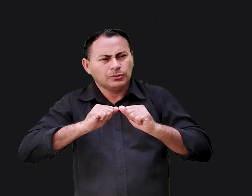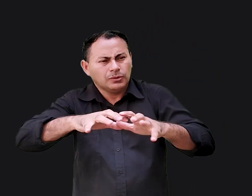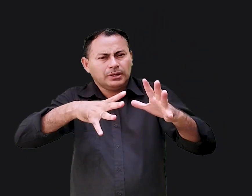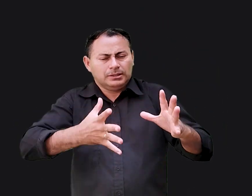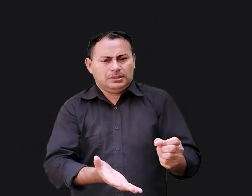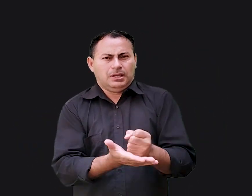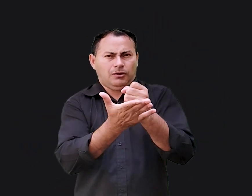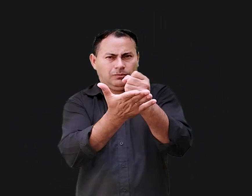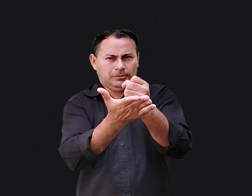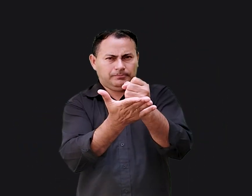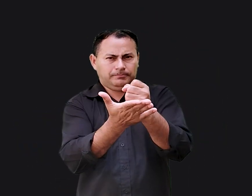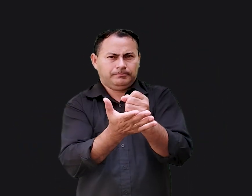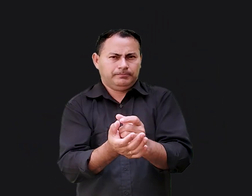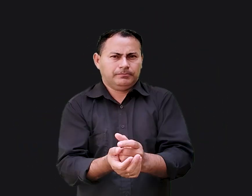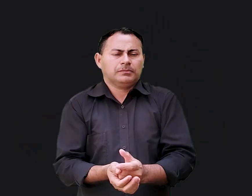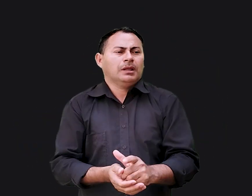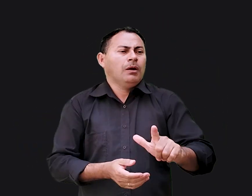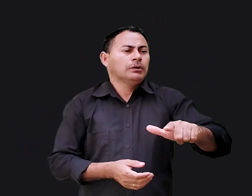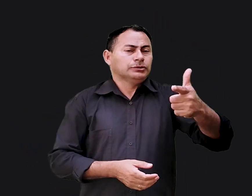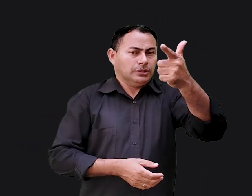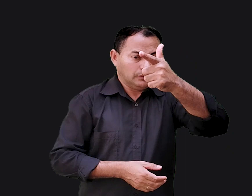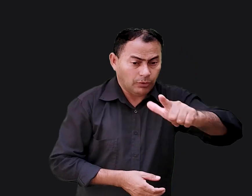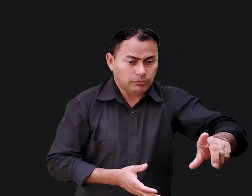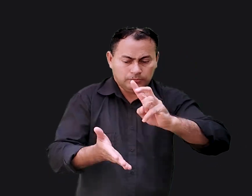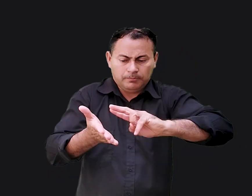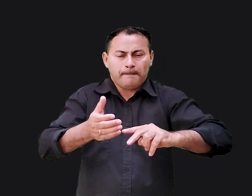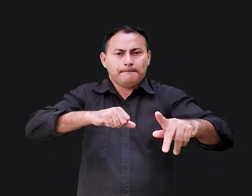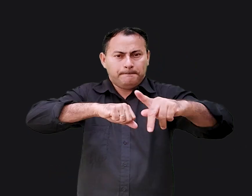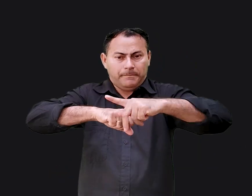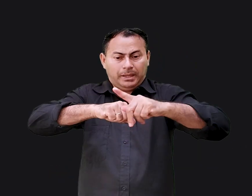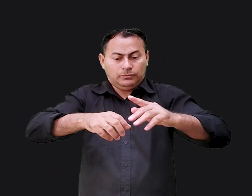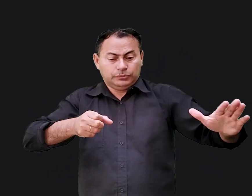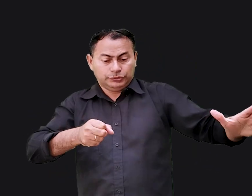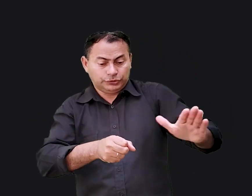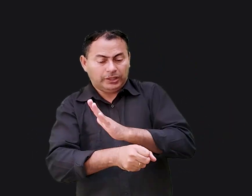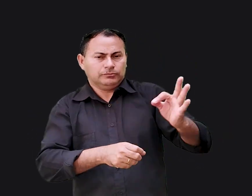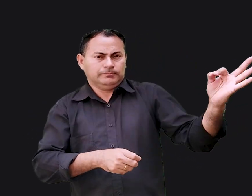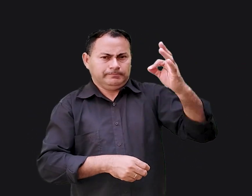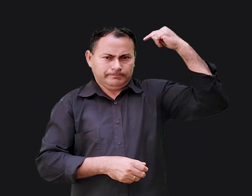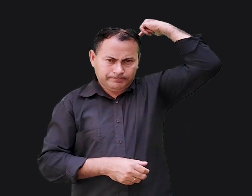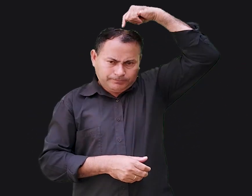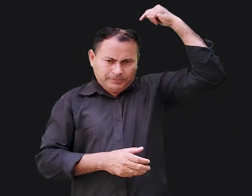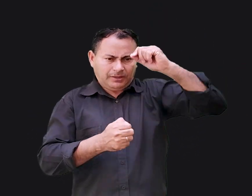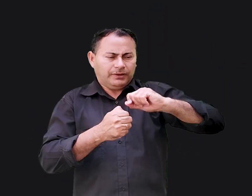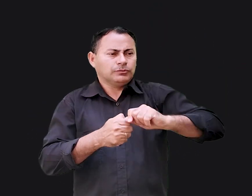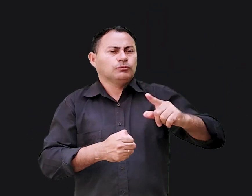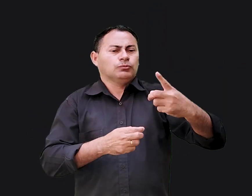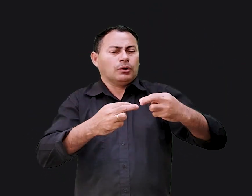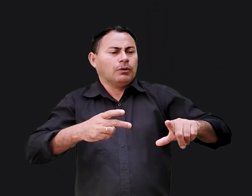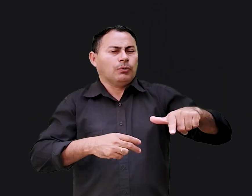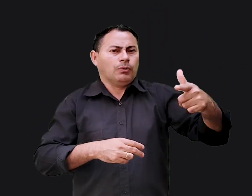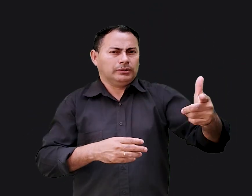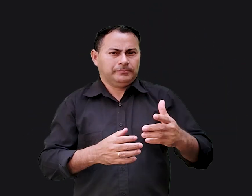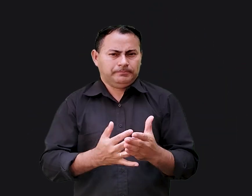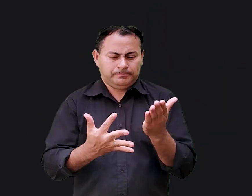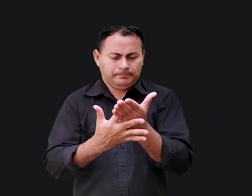foram salvas. E mais outra vez lemos que Pedro, cheio do Espírito, fez uma coisa e outra. Será que entre